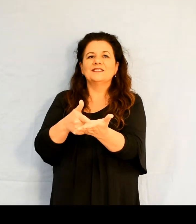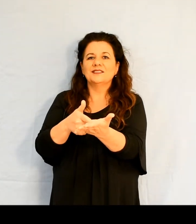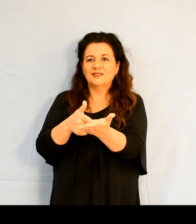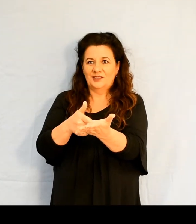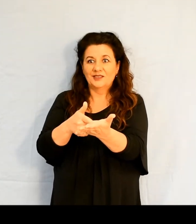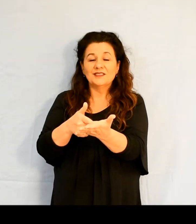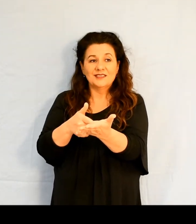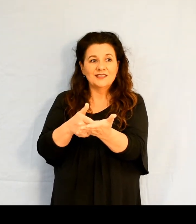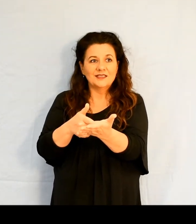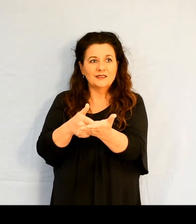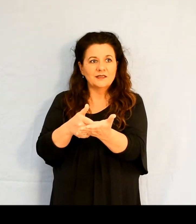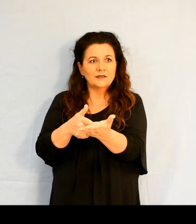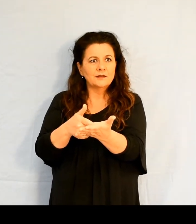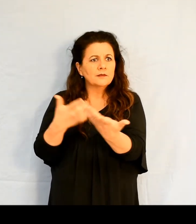Qui donc est vainqueur du monde?